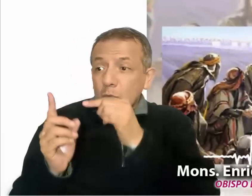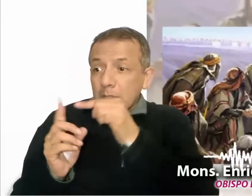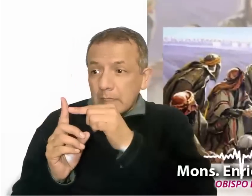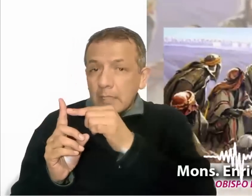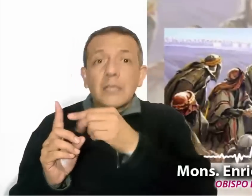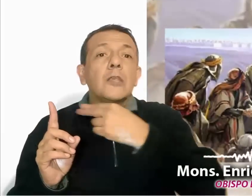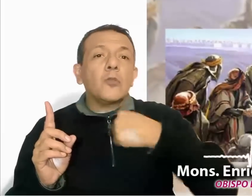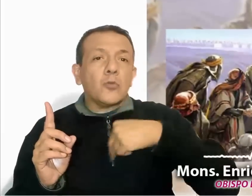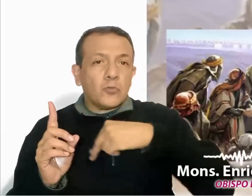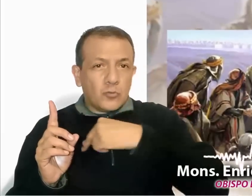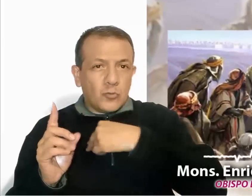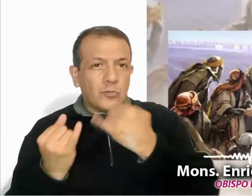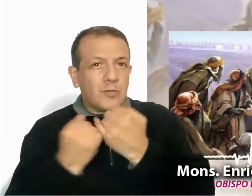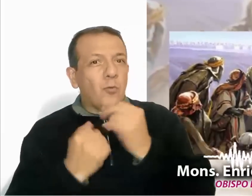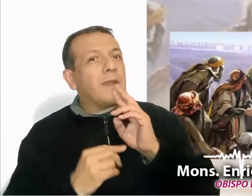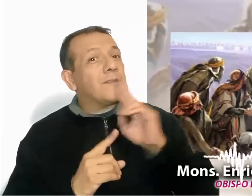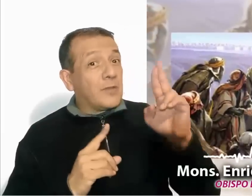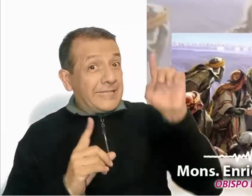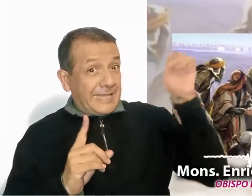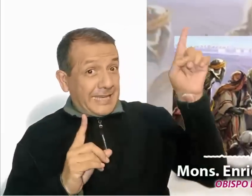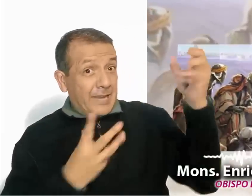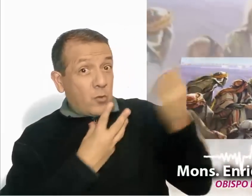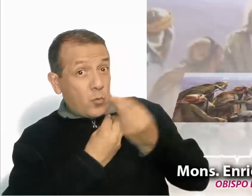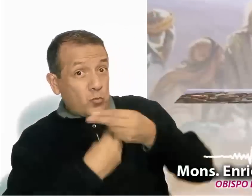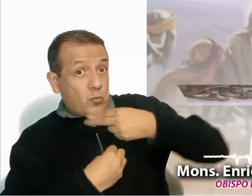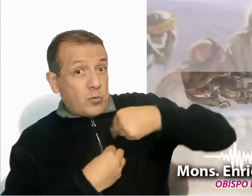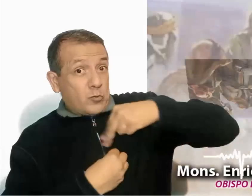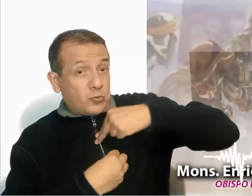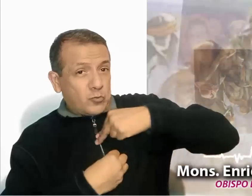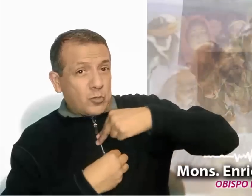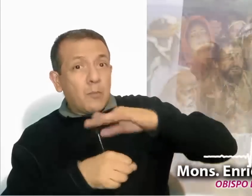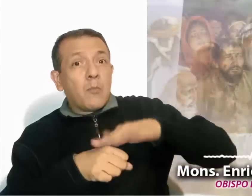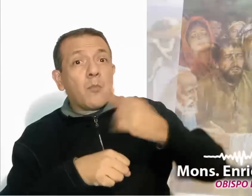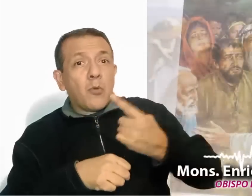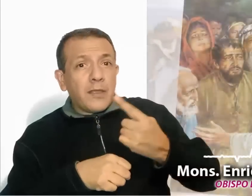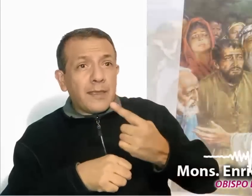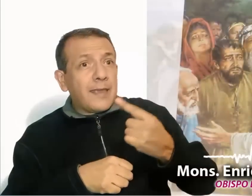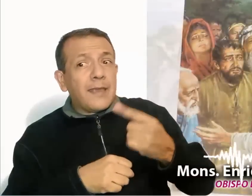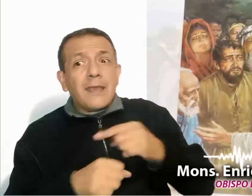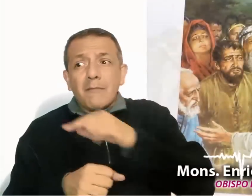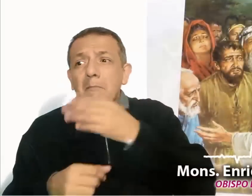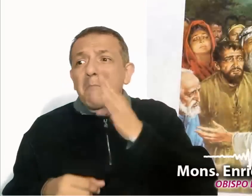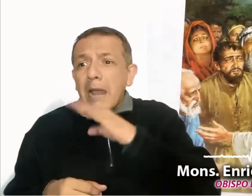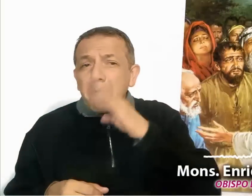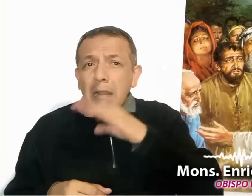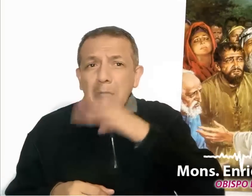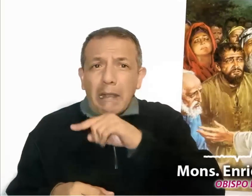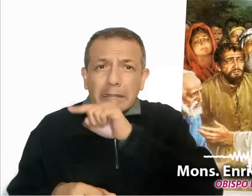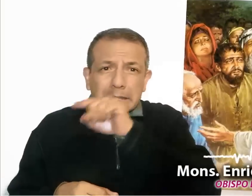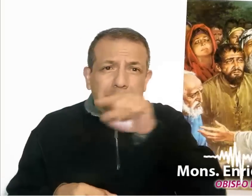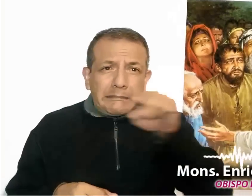responderá como lo haríamos nosotros: Si el Señor está con nosotros, ¿por qué han caído sobre nosotros tantas